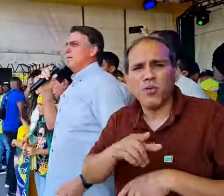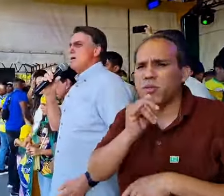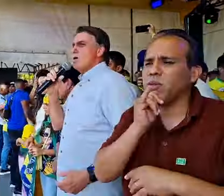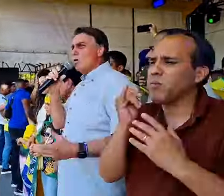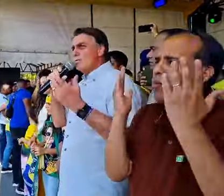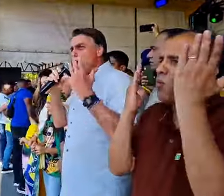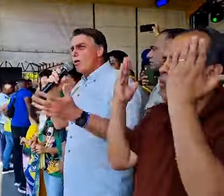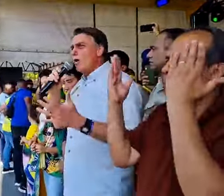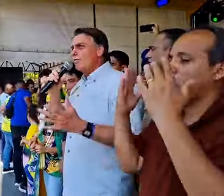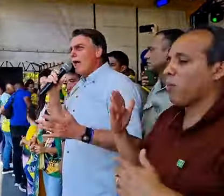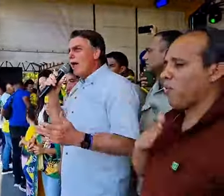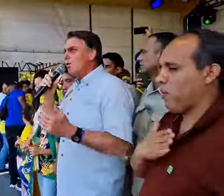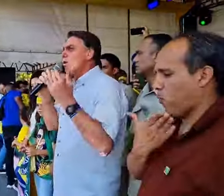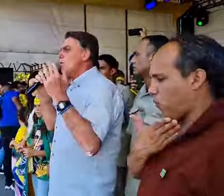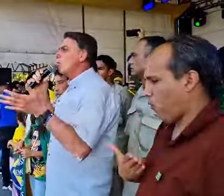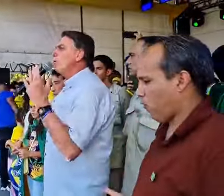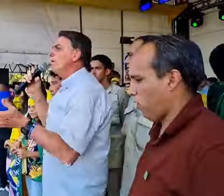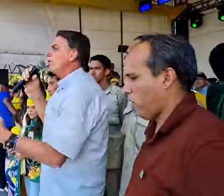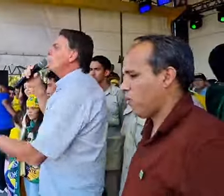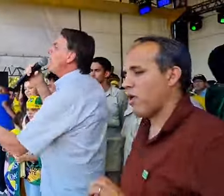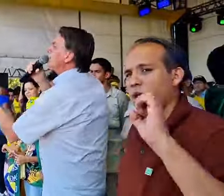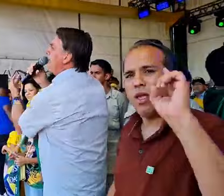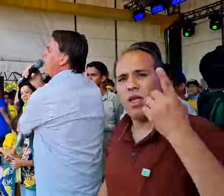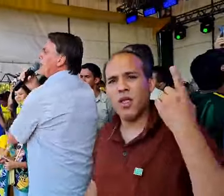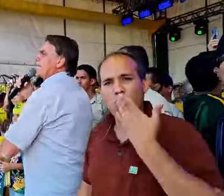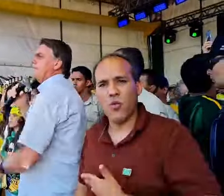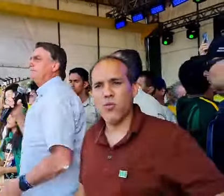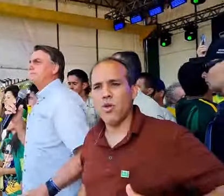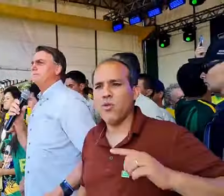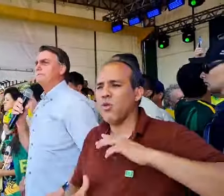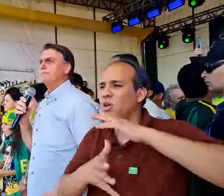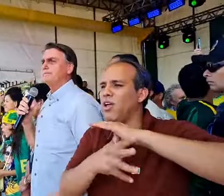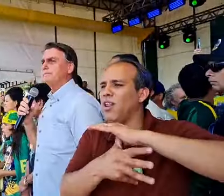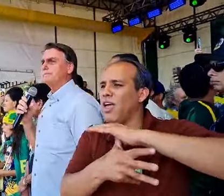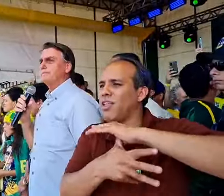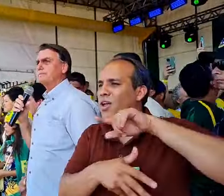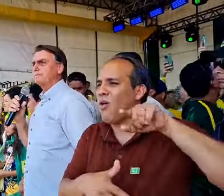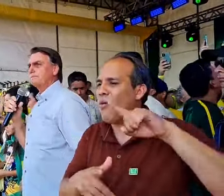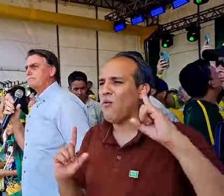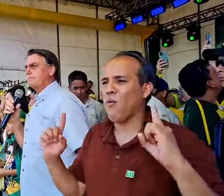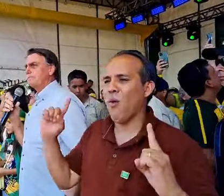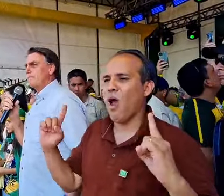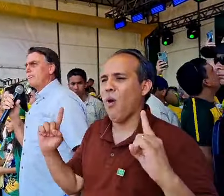comparem o meu governo com o governo do ladrão.